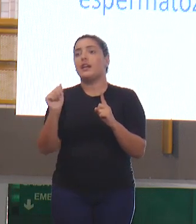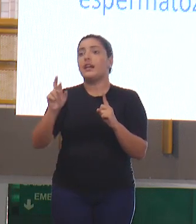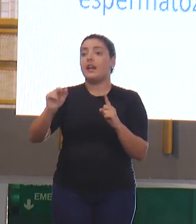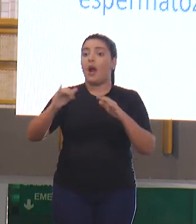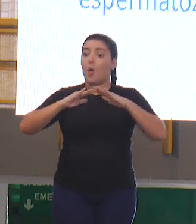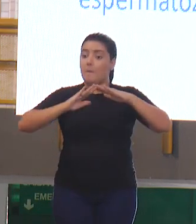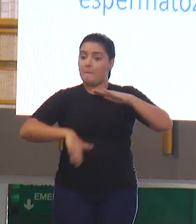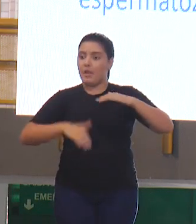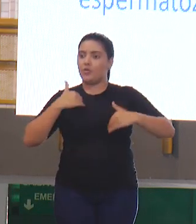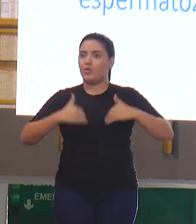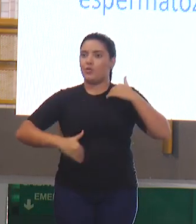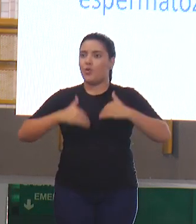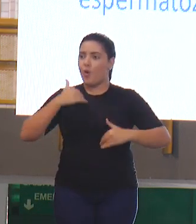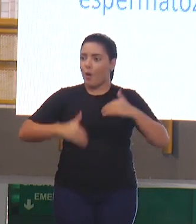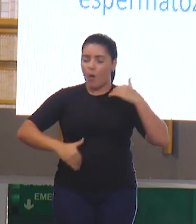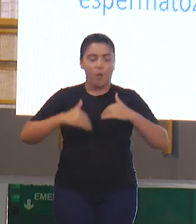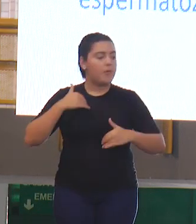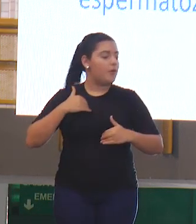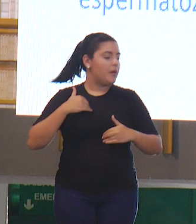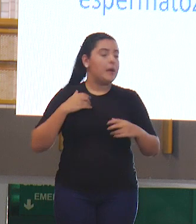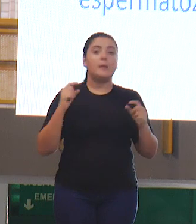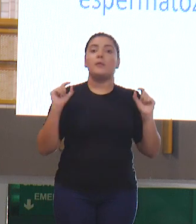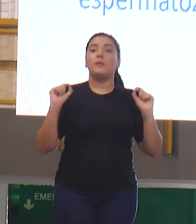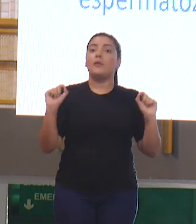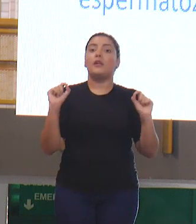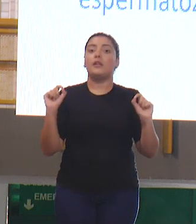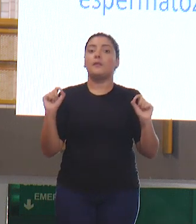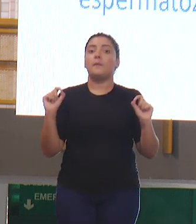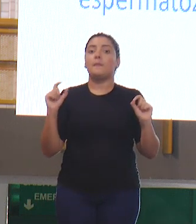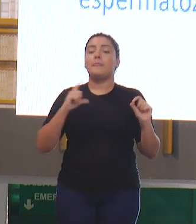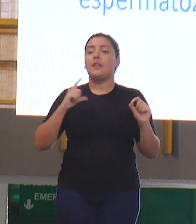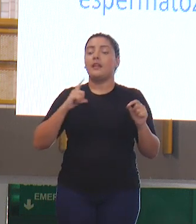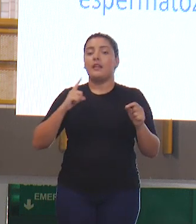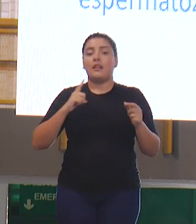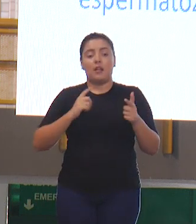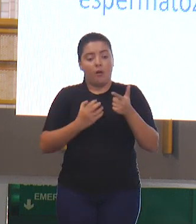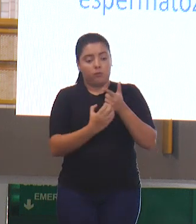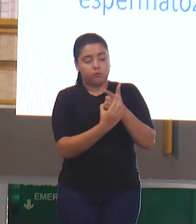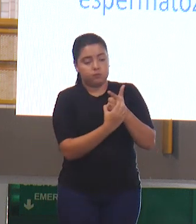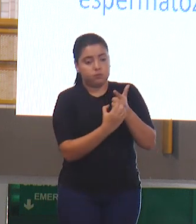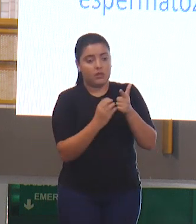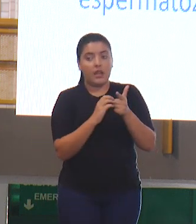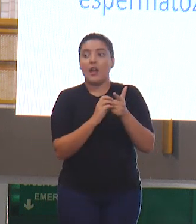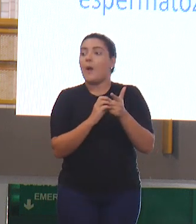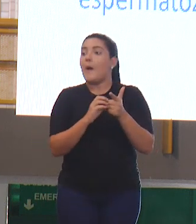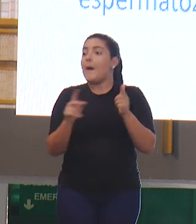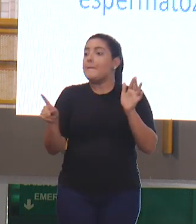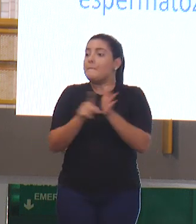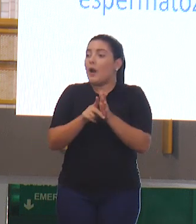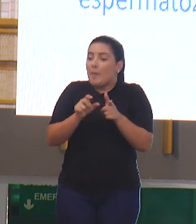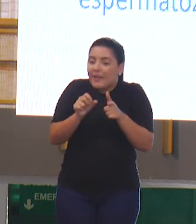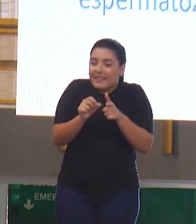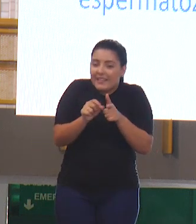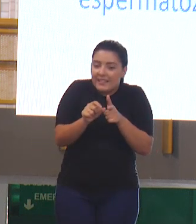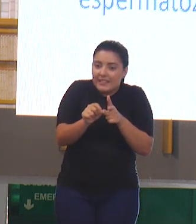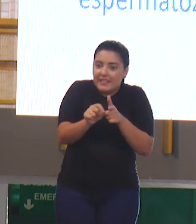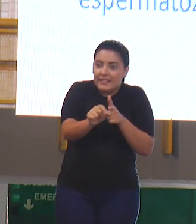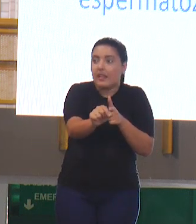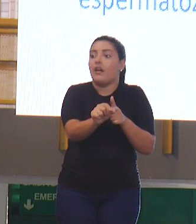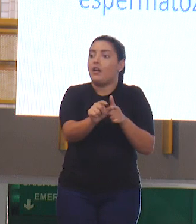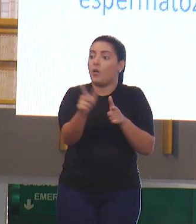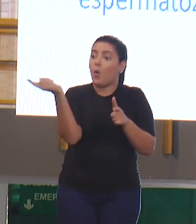que é exatamente a temperatura ótima para quem? Para que haja formação dos espermatozoides, a famosa